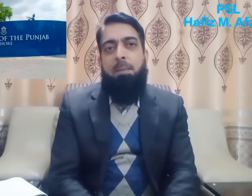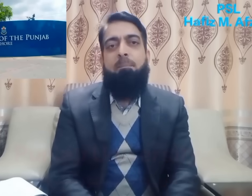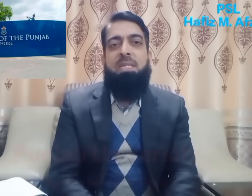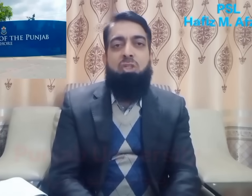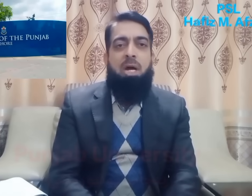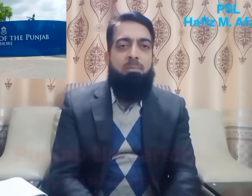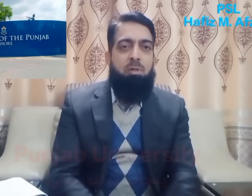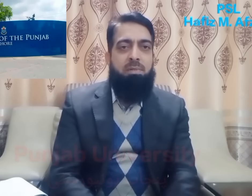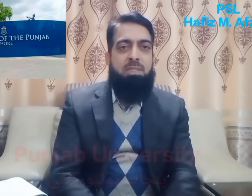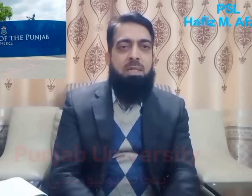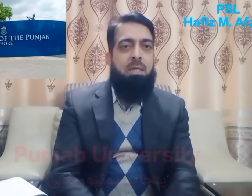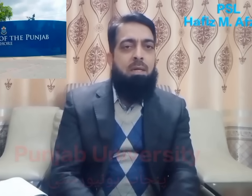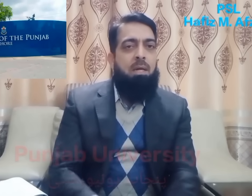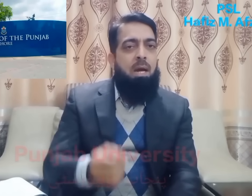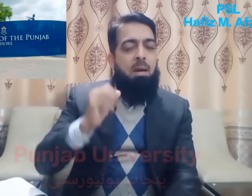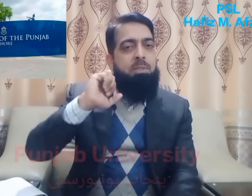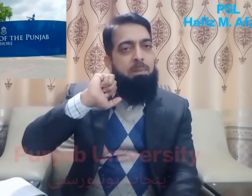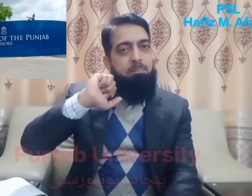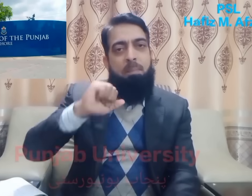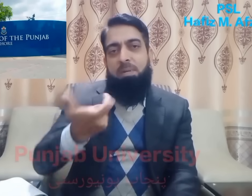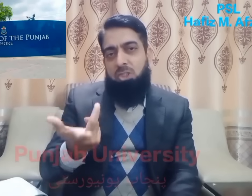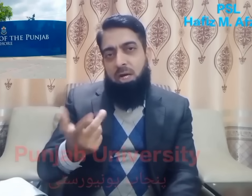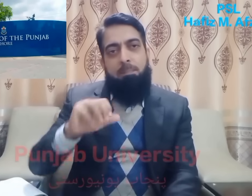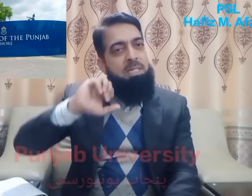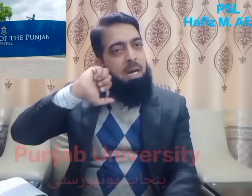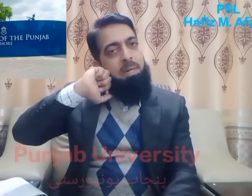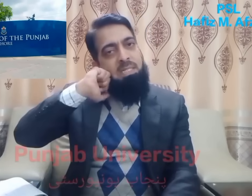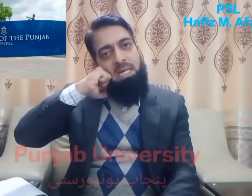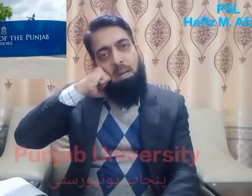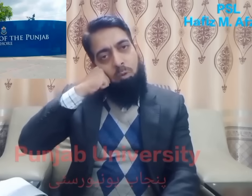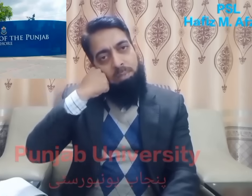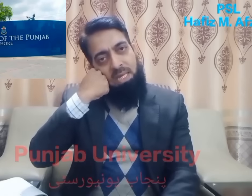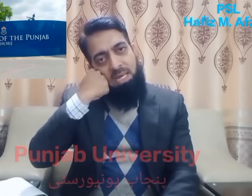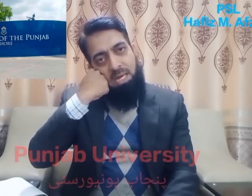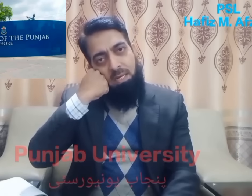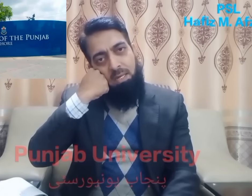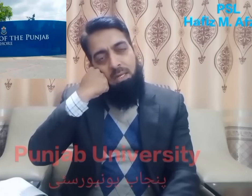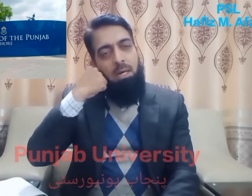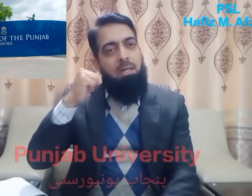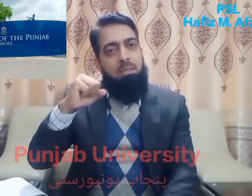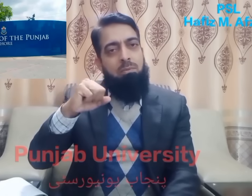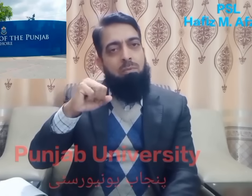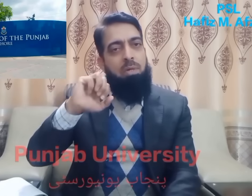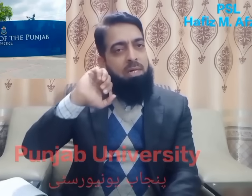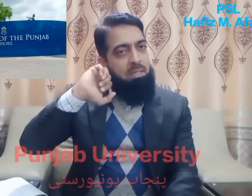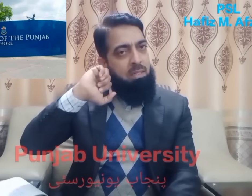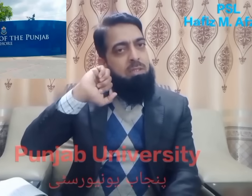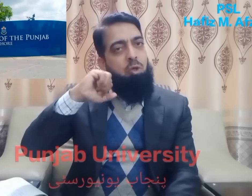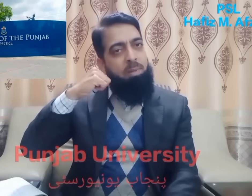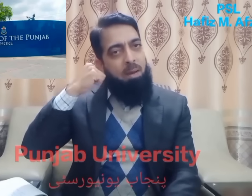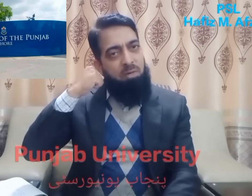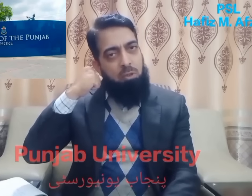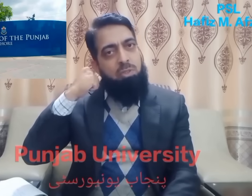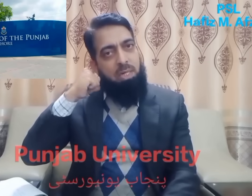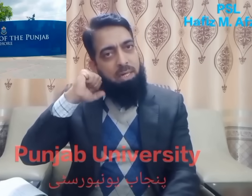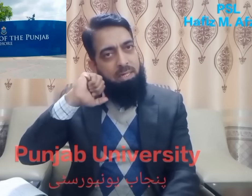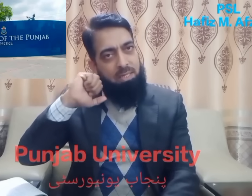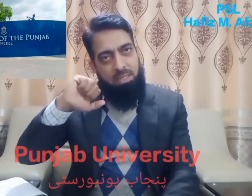है पंजाब यूनिवर्सिटी। अब सिंपल पंजाब का साइन आपको पता ही है, तो अगर इसके ऊपर हम वीडियो इंशाल्लाह क्रिएट